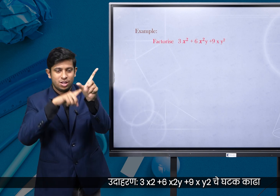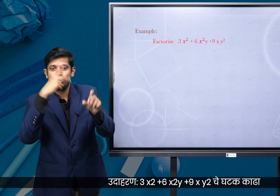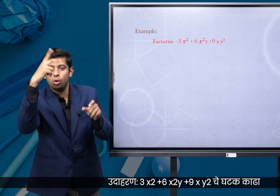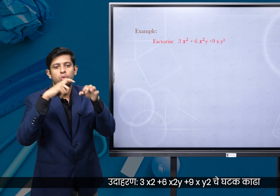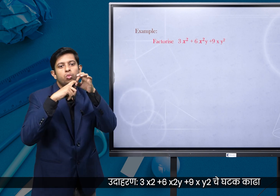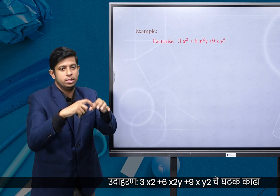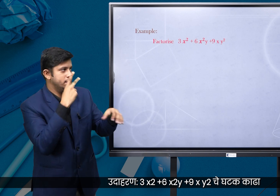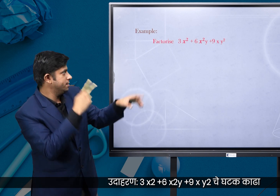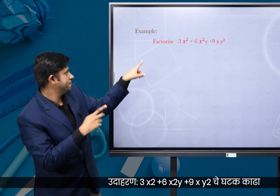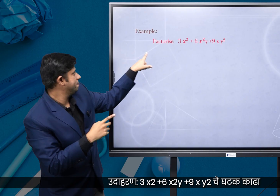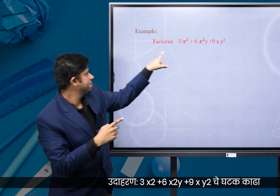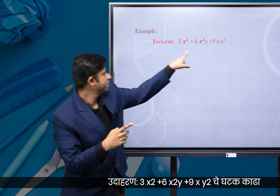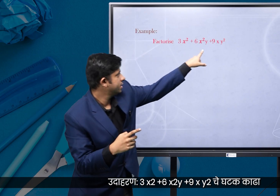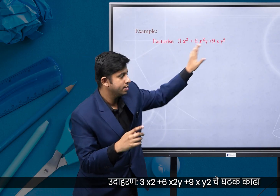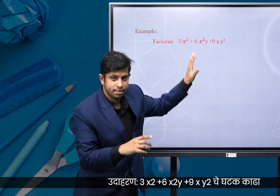9xy चा वर्ग चे घटक काढा.